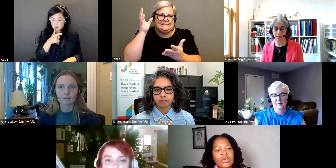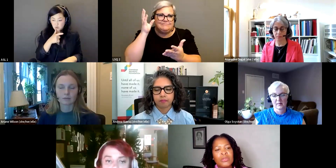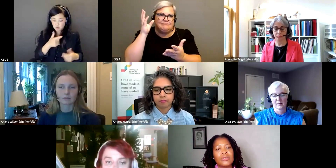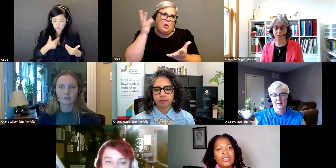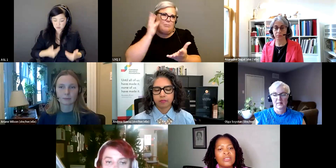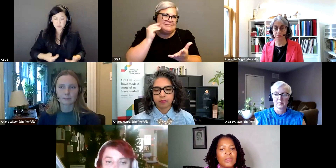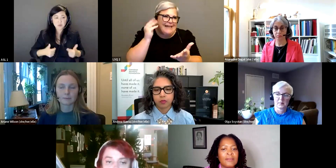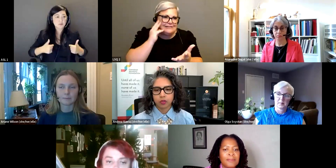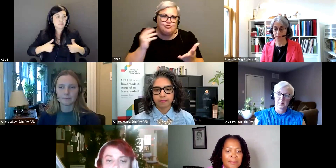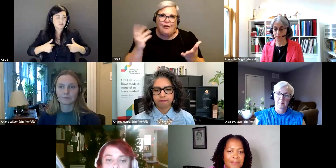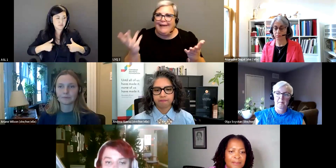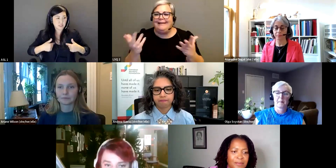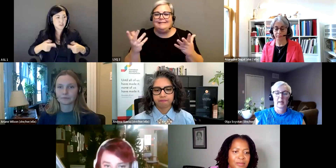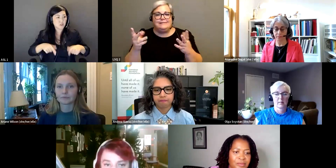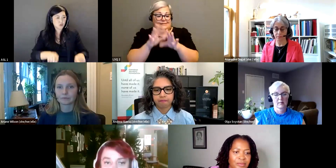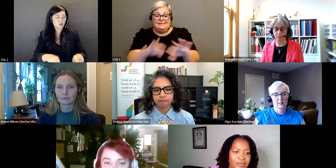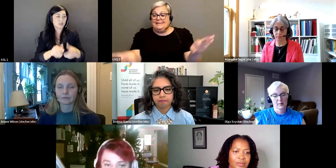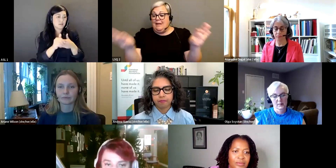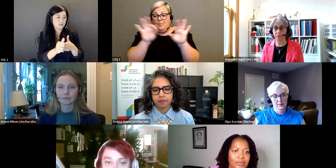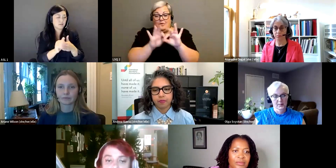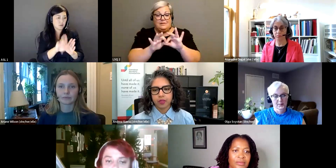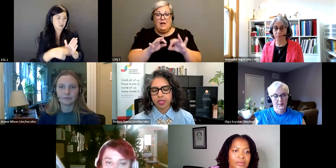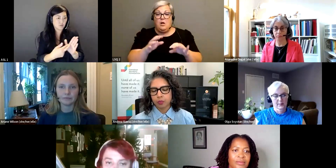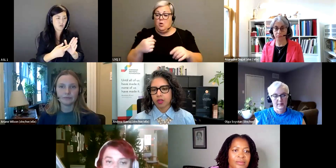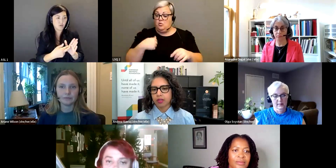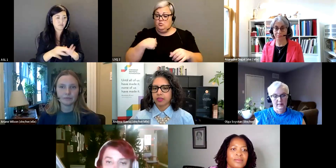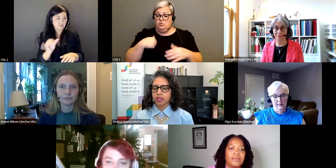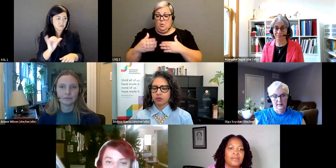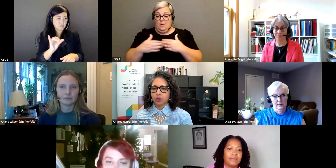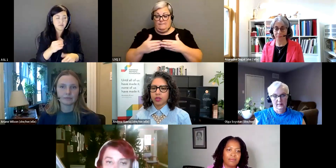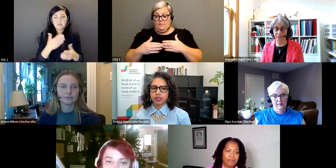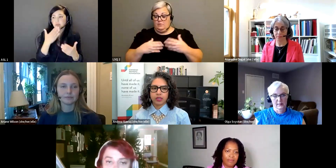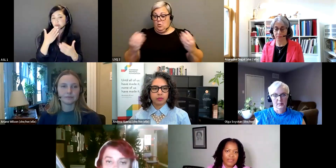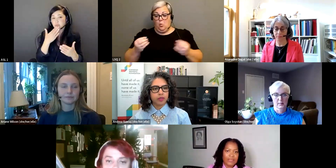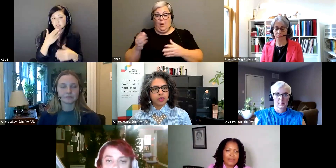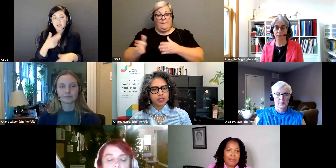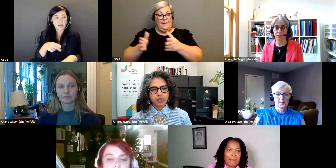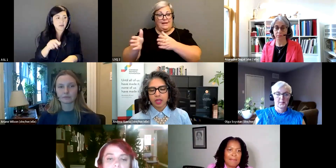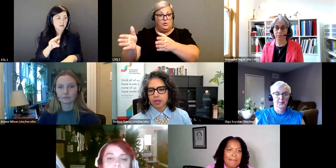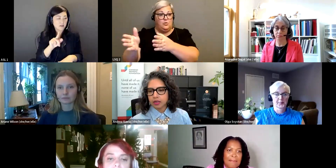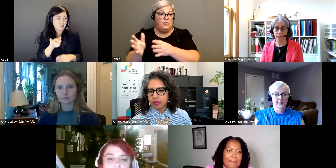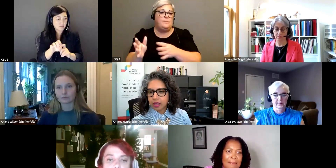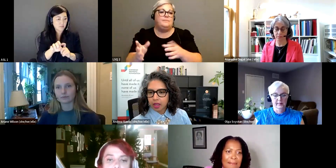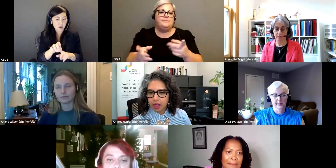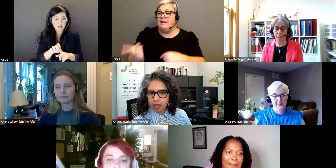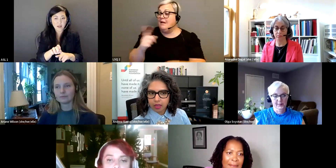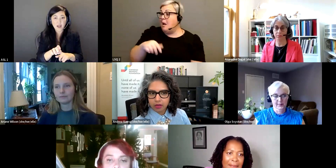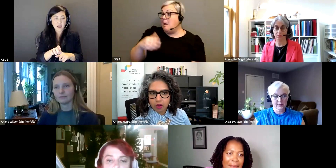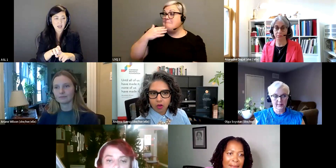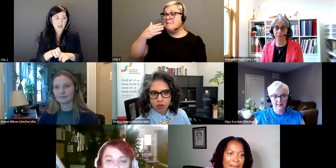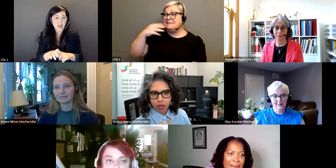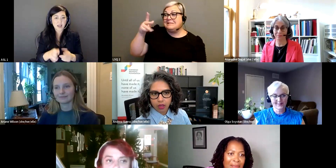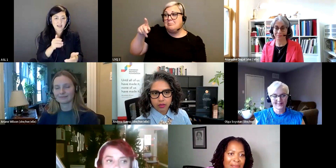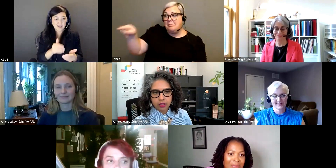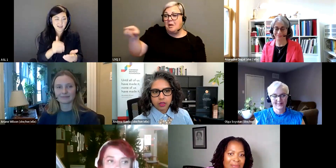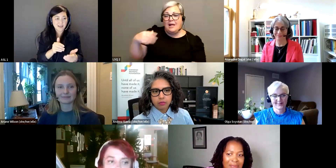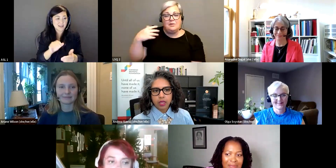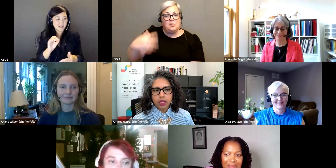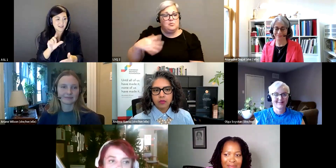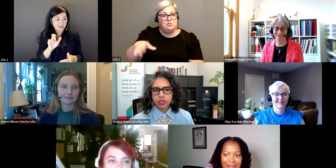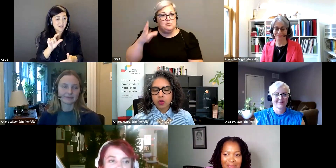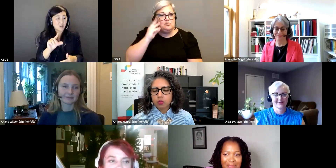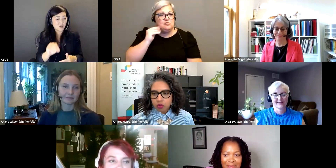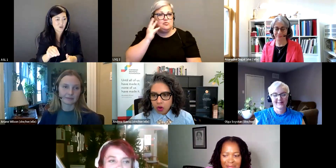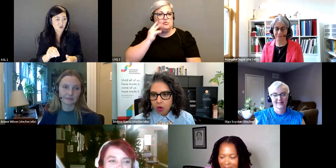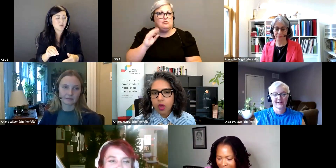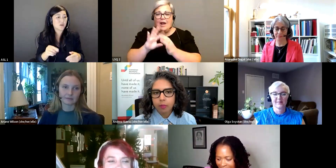important. C'est très important de comprendre où on se situe dans notre propre parcours de leadership. Merci, Paulette. Merci pour ces sages